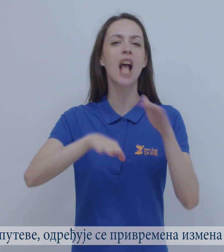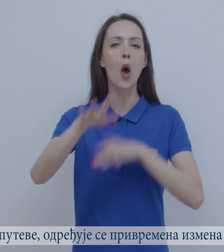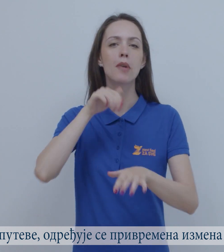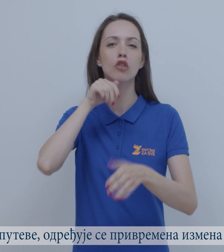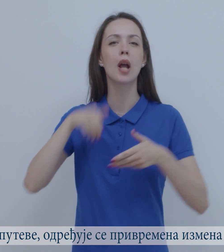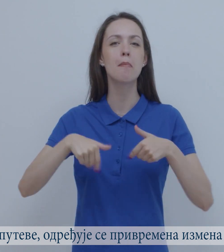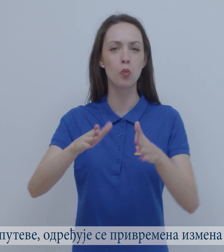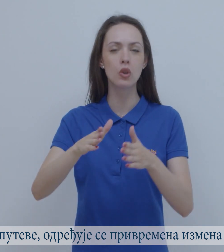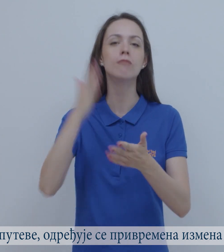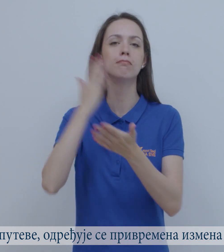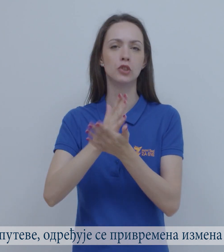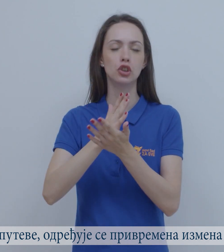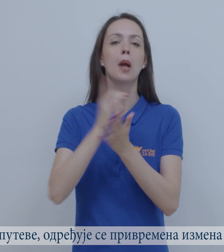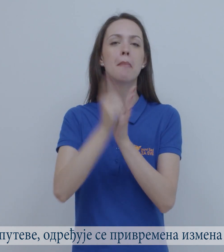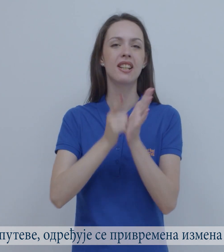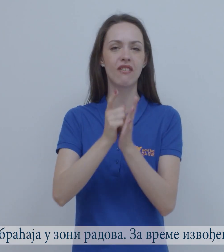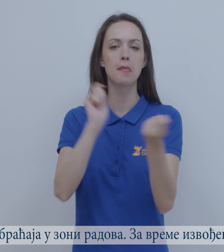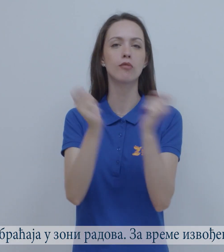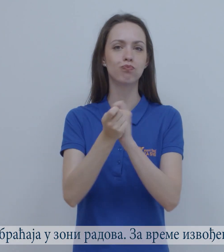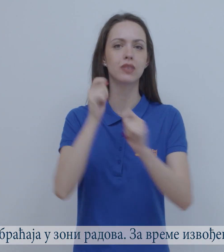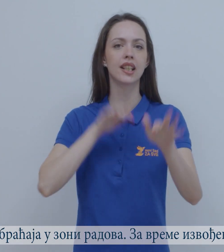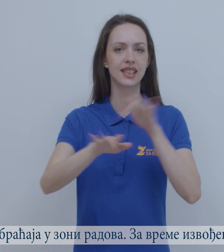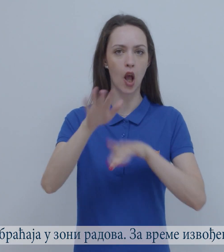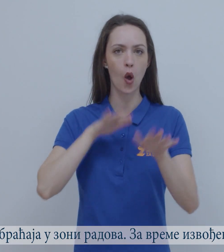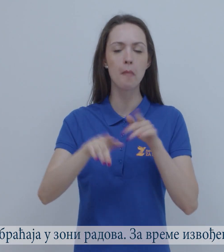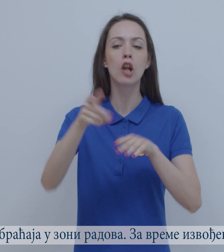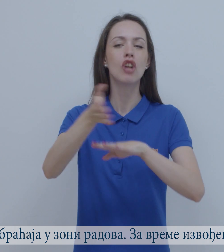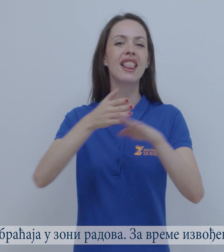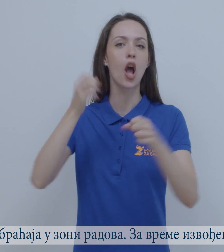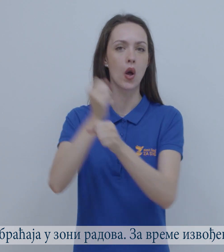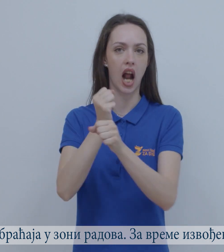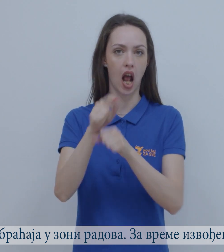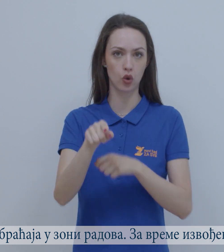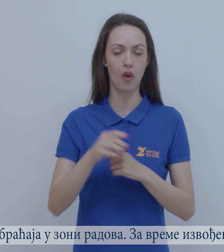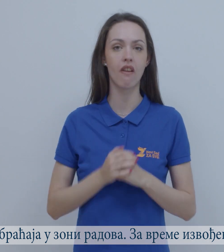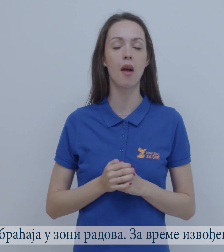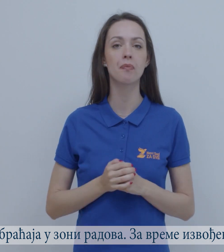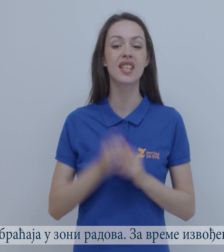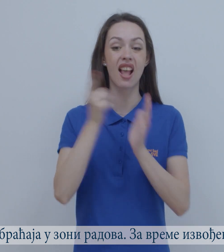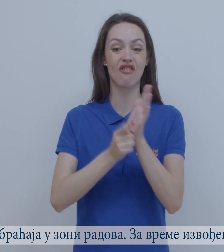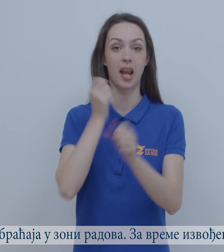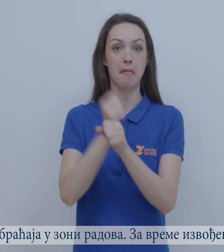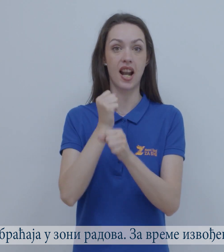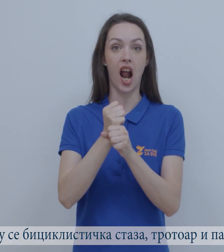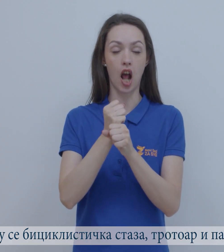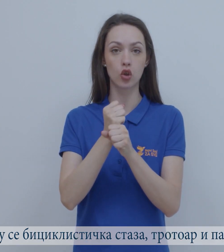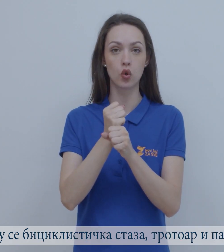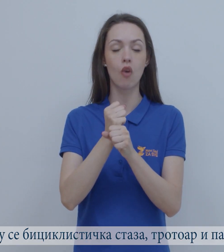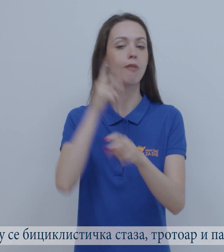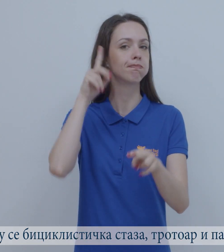određuje se privremena izmena režima saobraćaja u zoni radova. Za vreme izvođenja radova ukidaju se